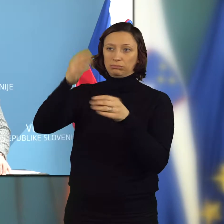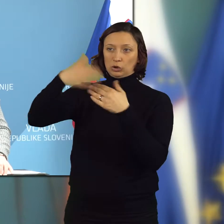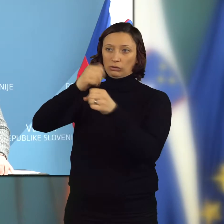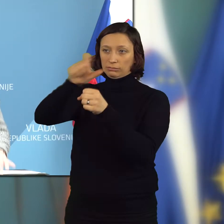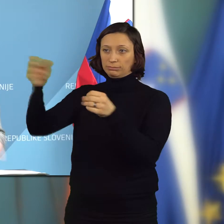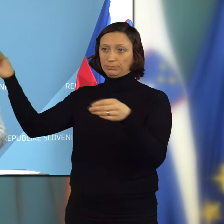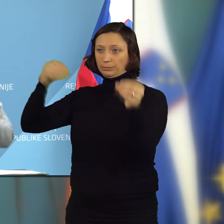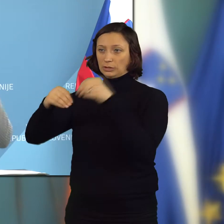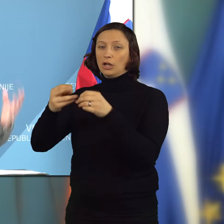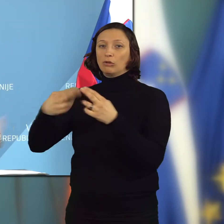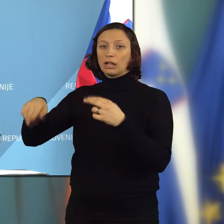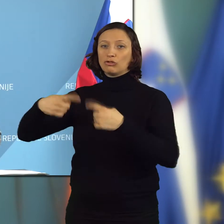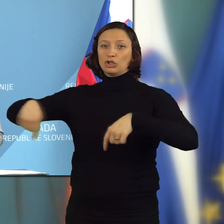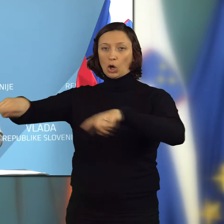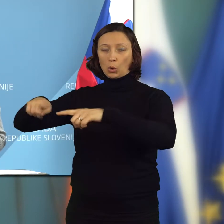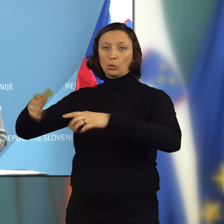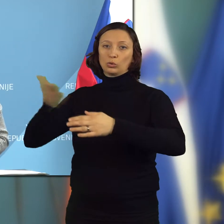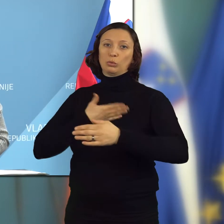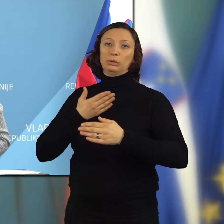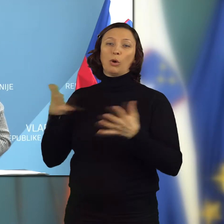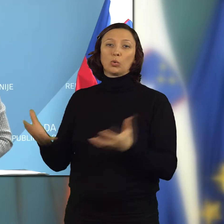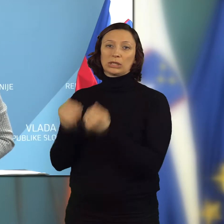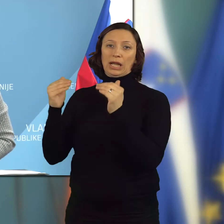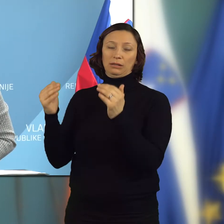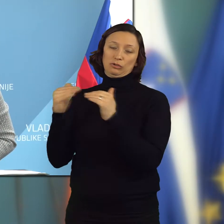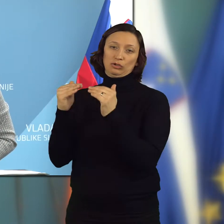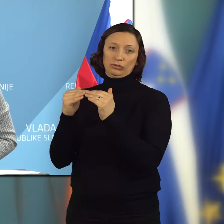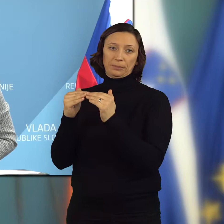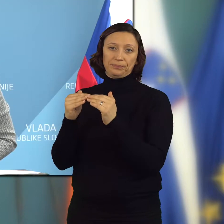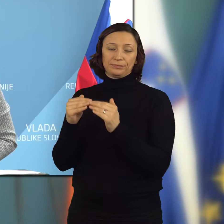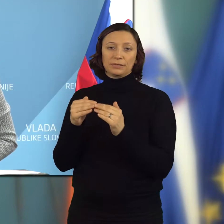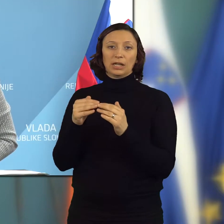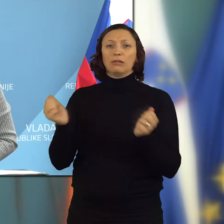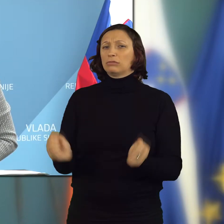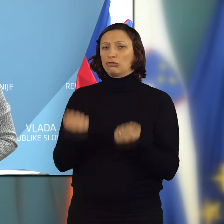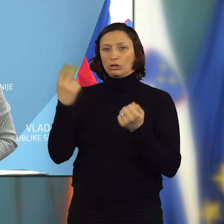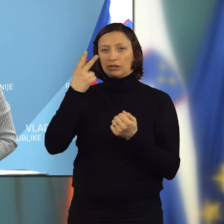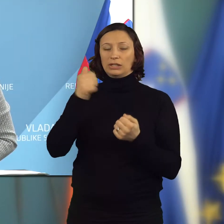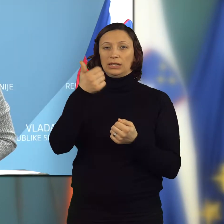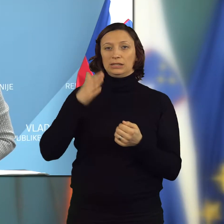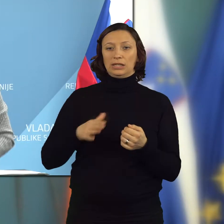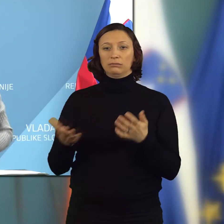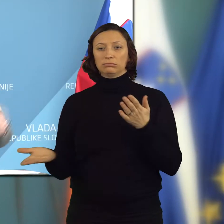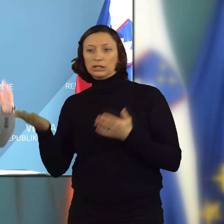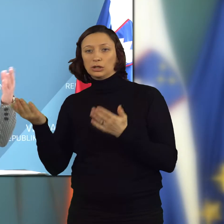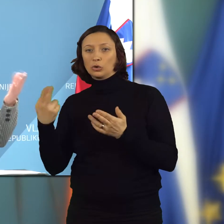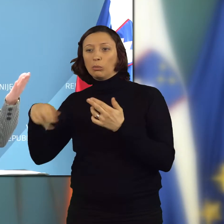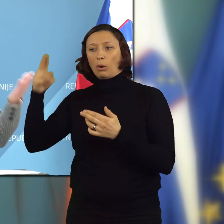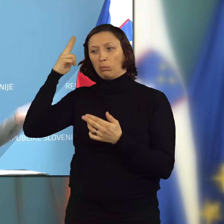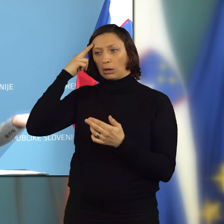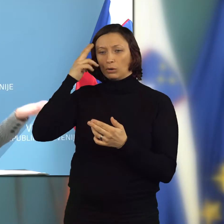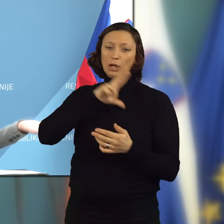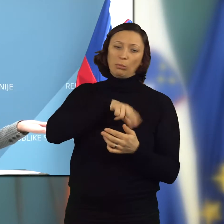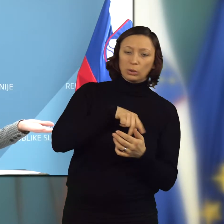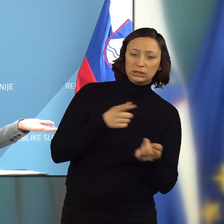da na takšen način v najširšem krogu dobimo usklajene rešitve. Težko je seveda na eni strani tehtati, kdo ima